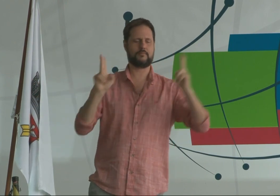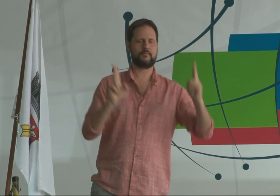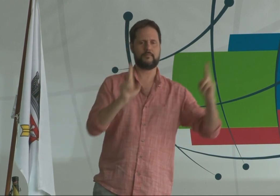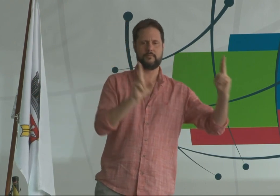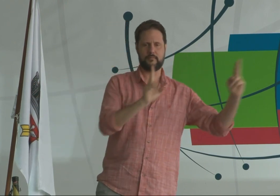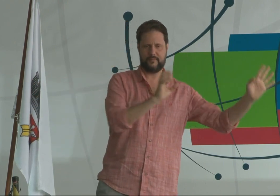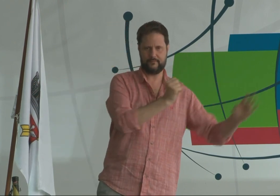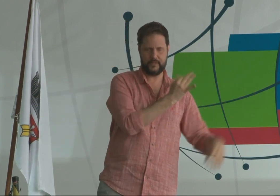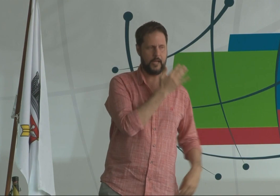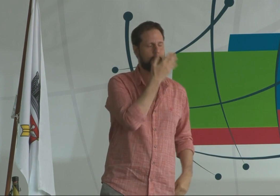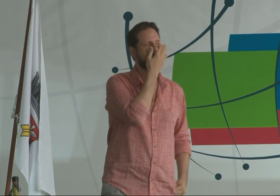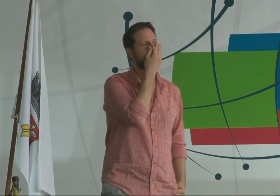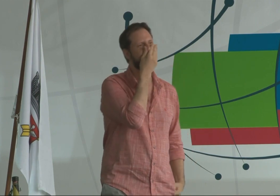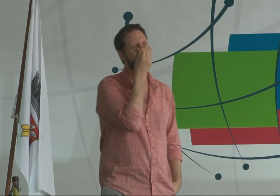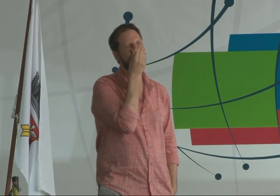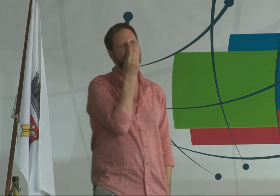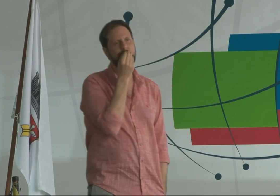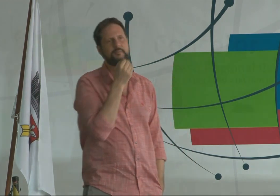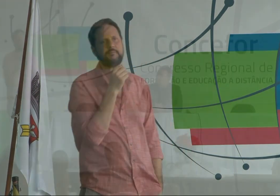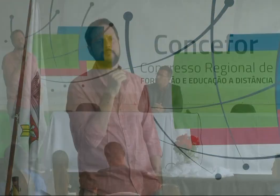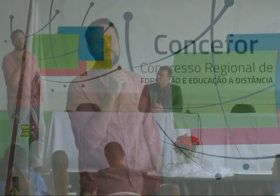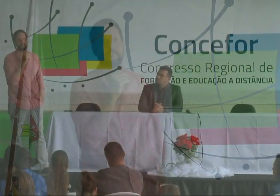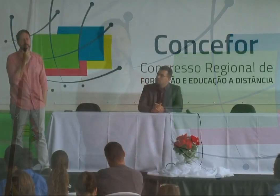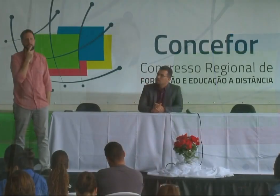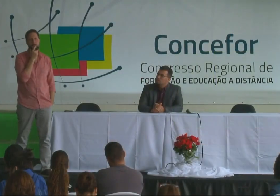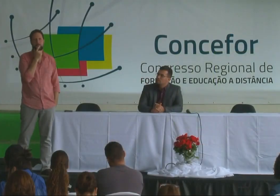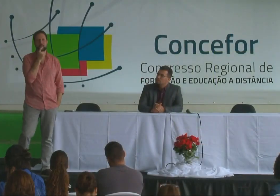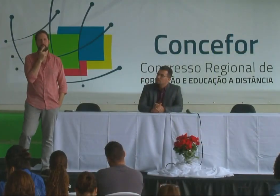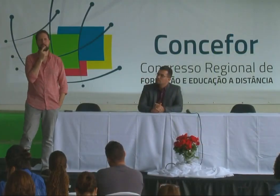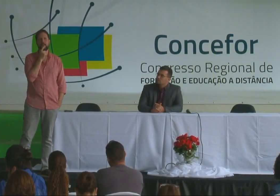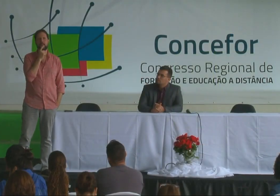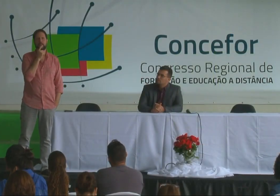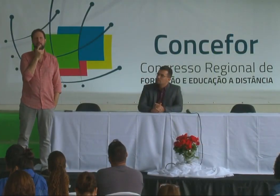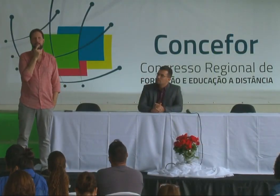Então, são épocas diferentes que, por fim, que a gente chegasse até aqui hoje, eu vou ter essa discussão.